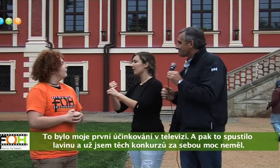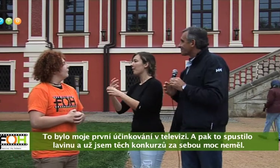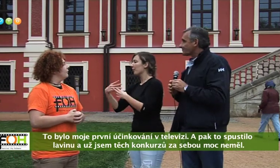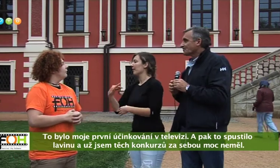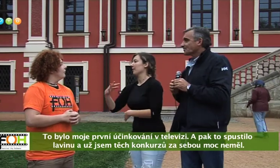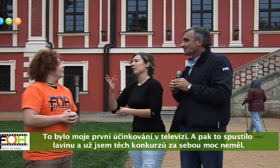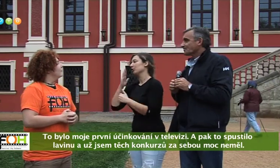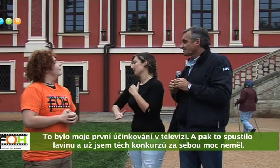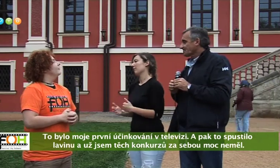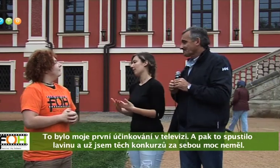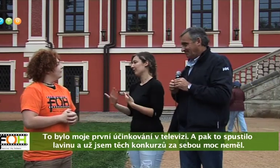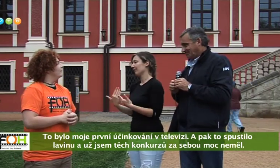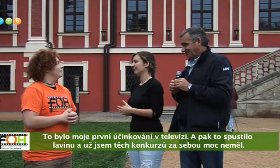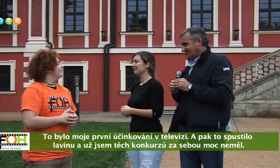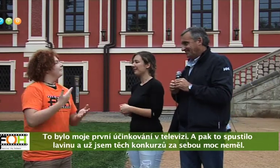neměl.